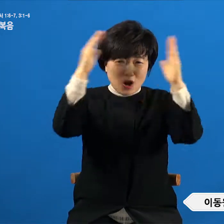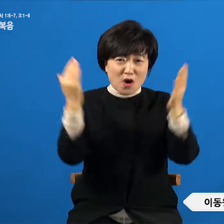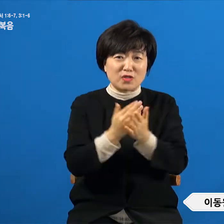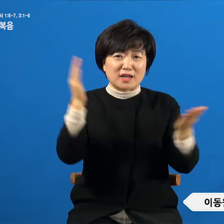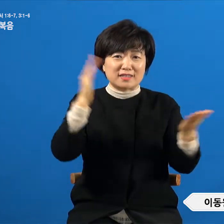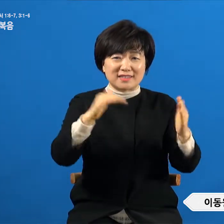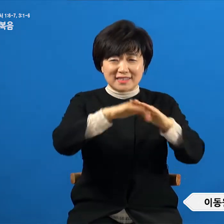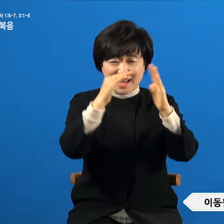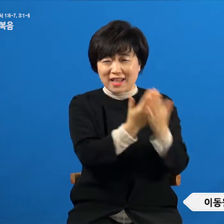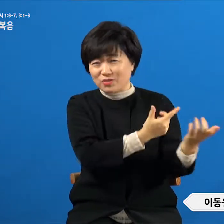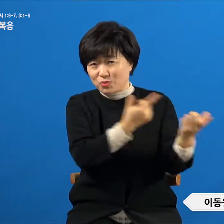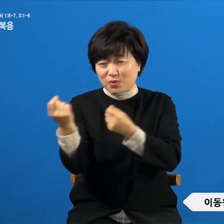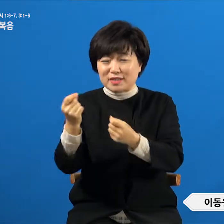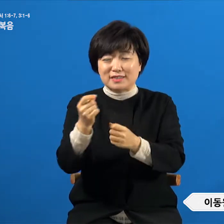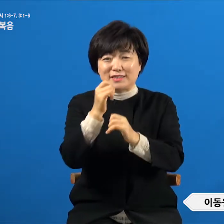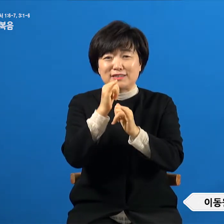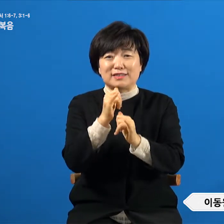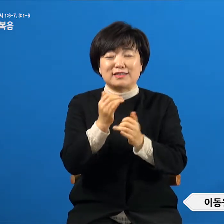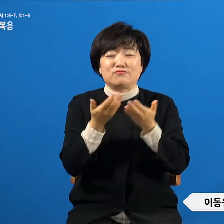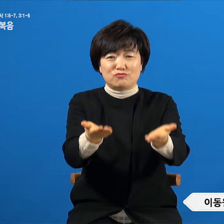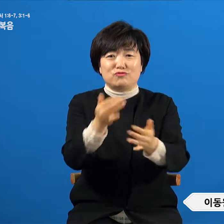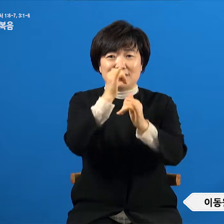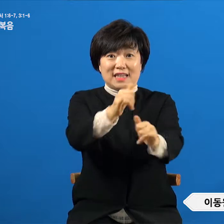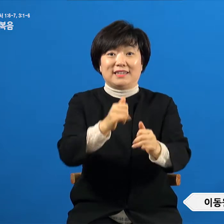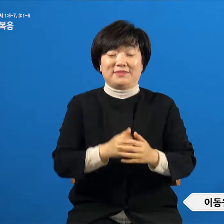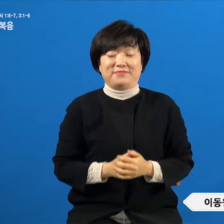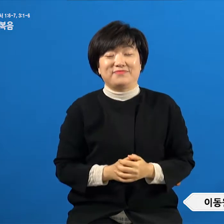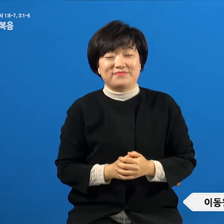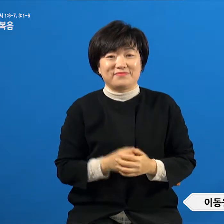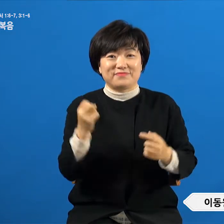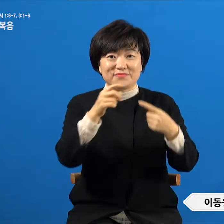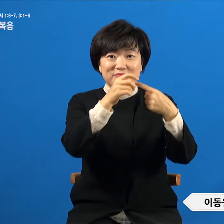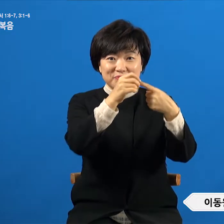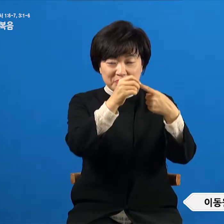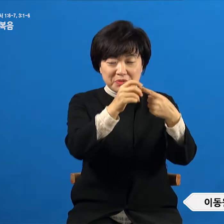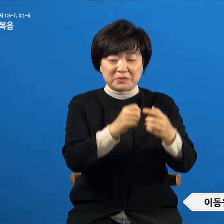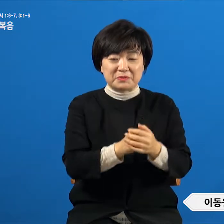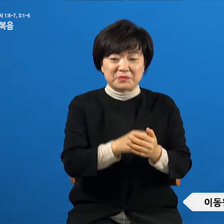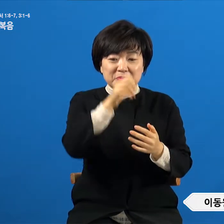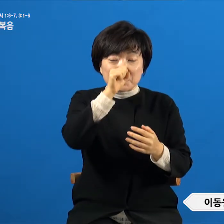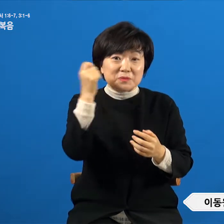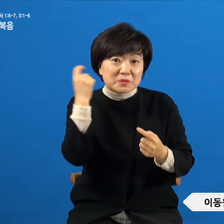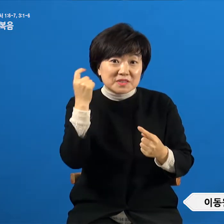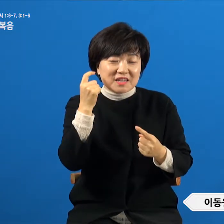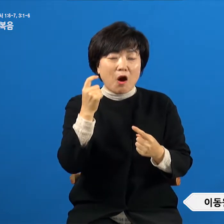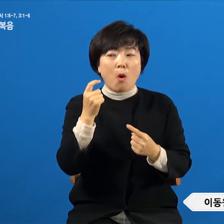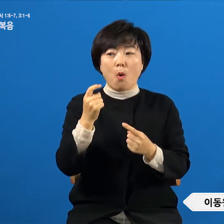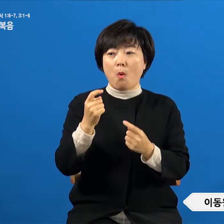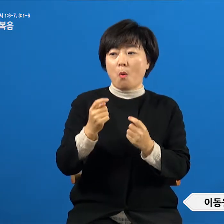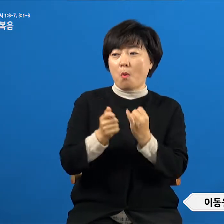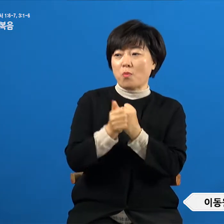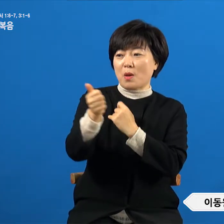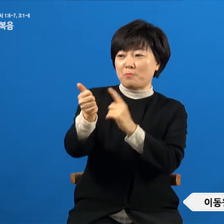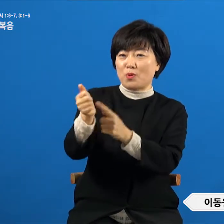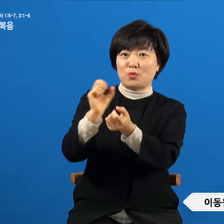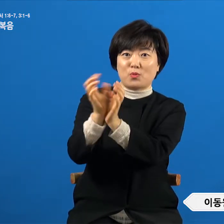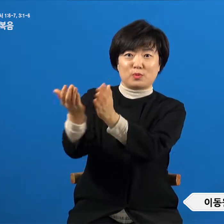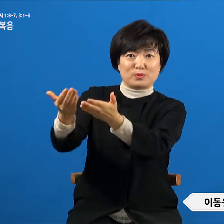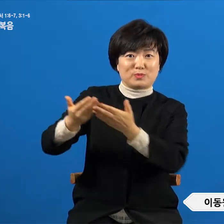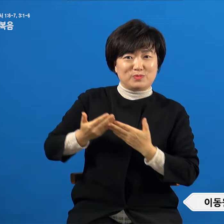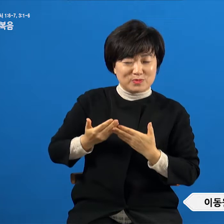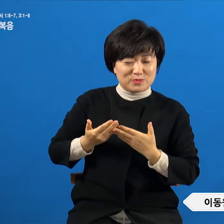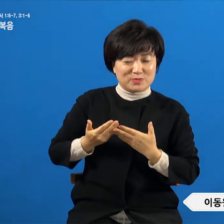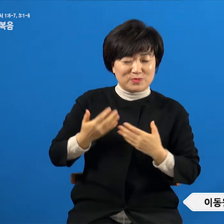또 하나 좋은 소식, 살다 보니 남편이 처음으로 꽃을 가져왔다네. 나쁜